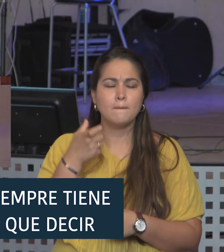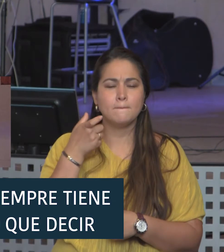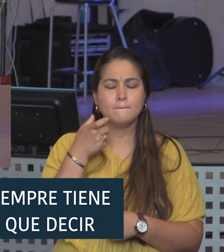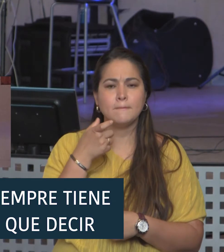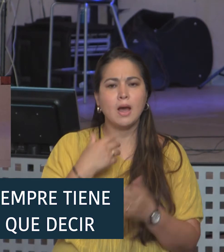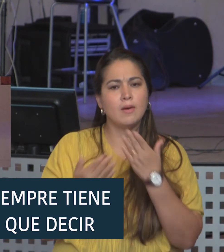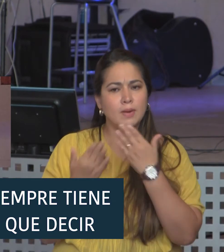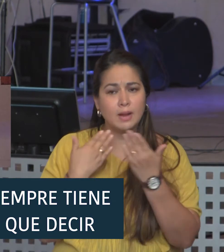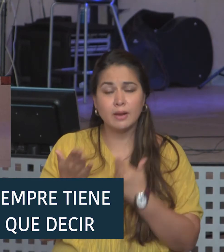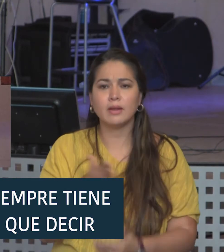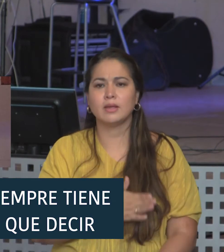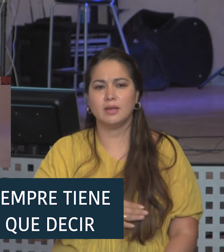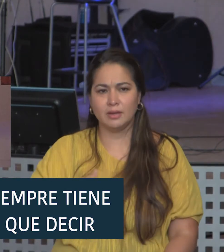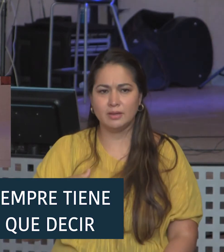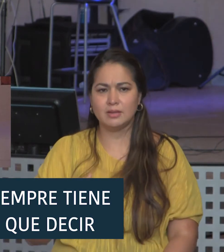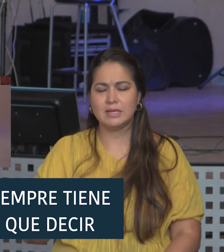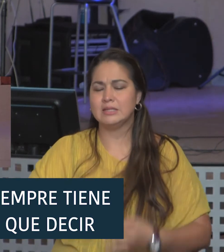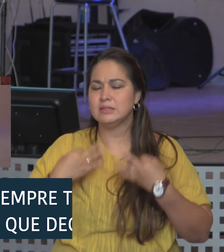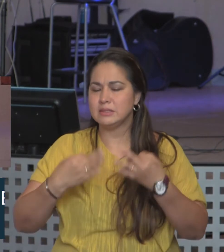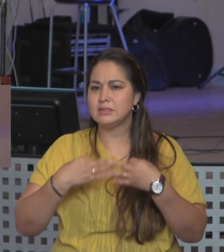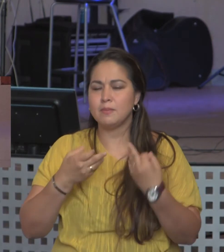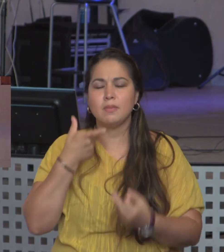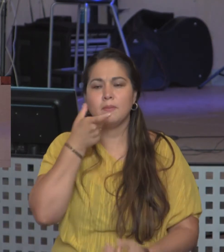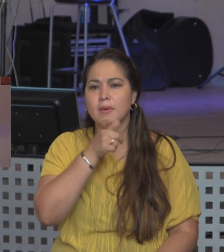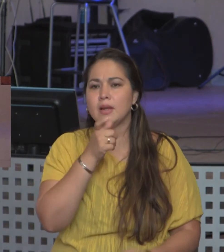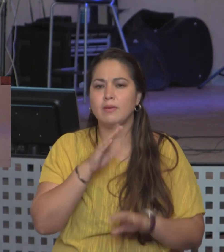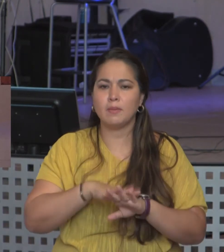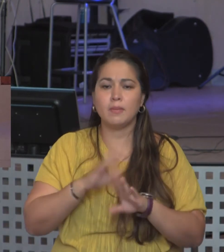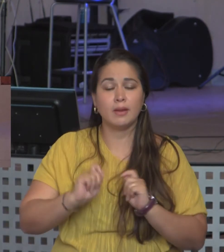decir. Qué bueno.